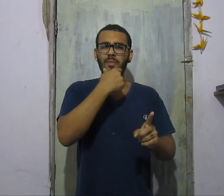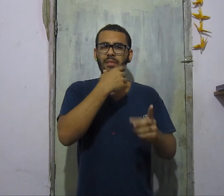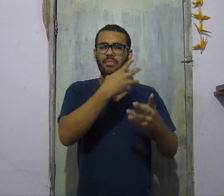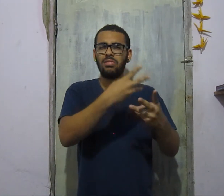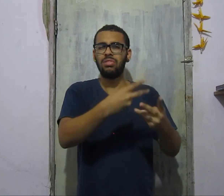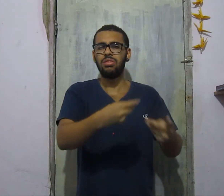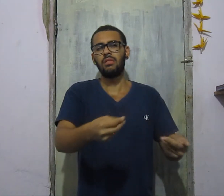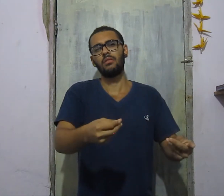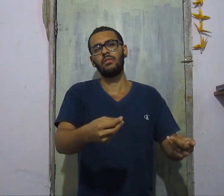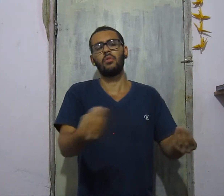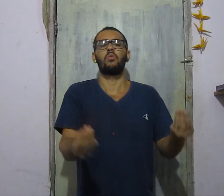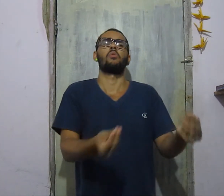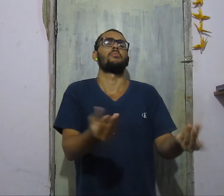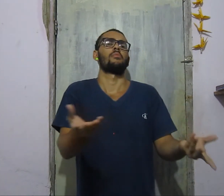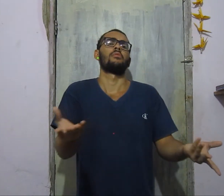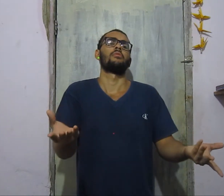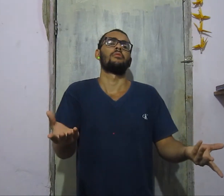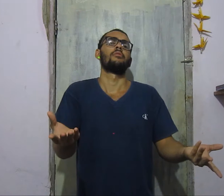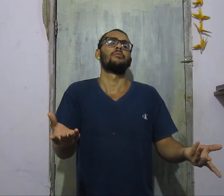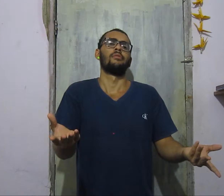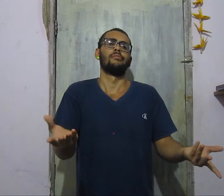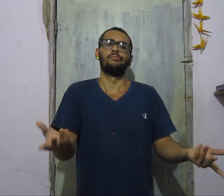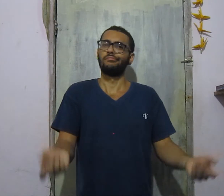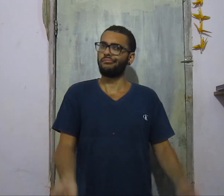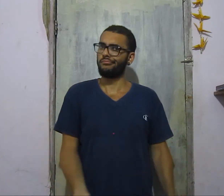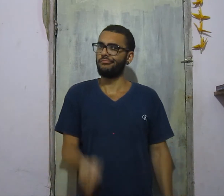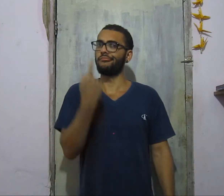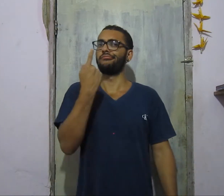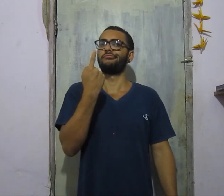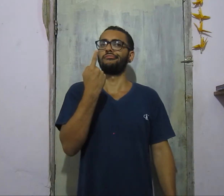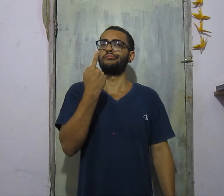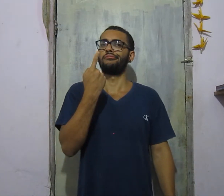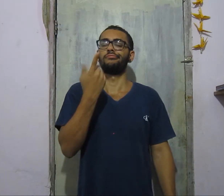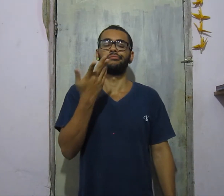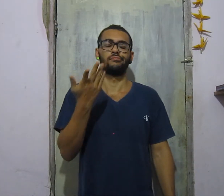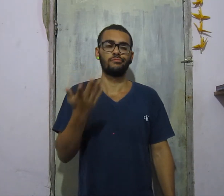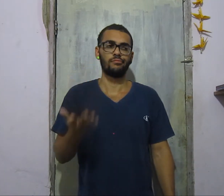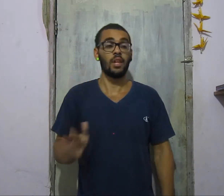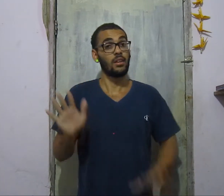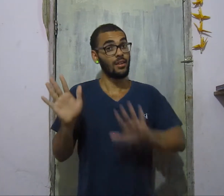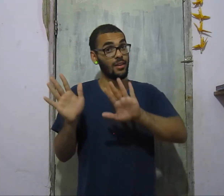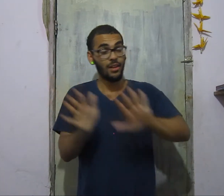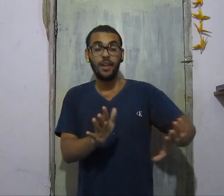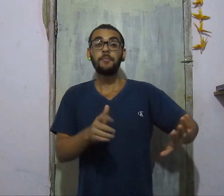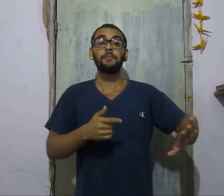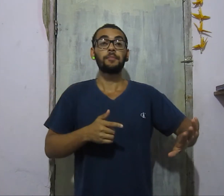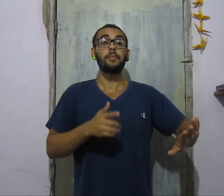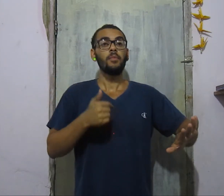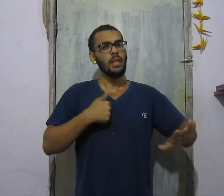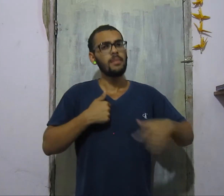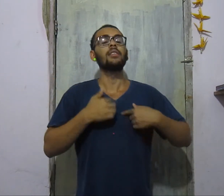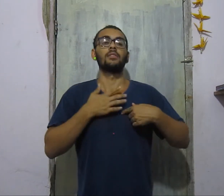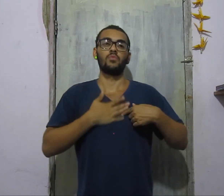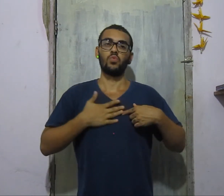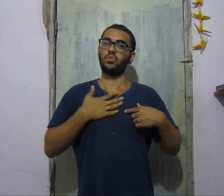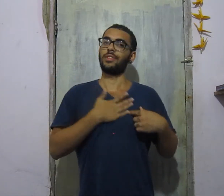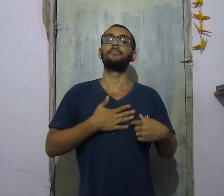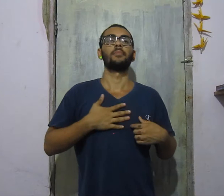forte e só ela te encontrar um homem já se desfaz. Não faz muito sentido isso. Mas enfim, no